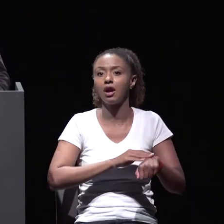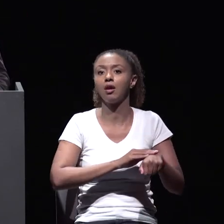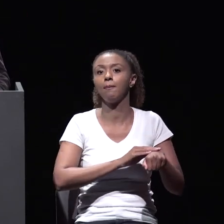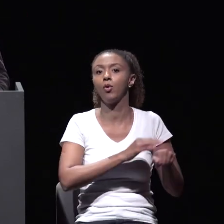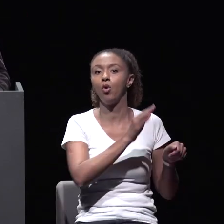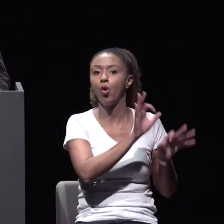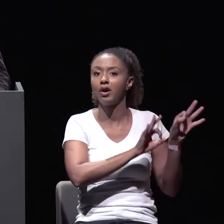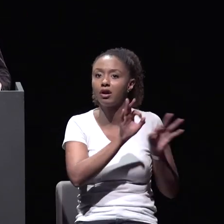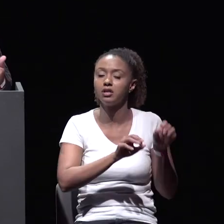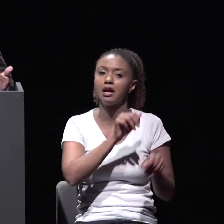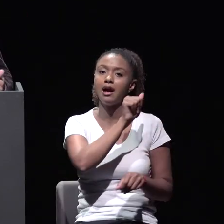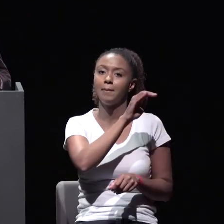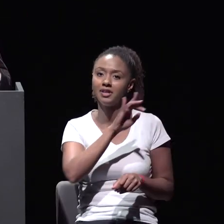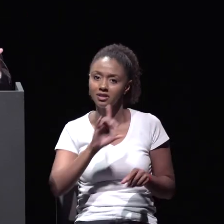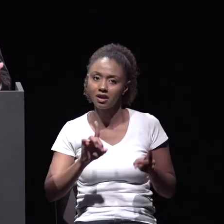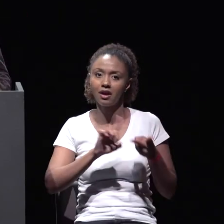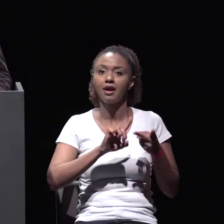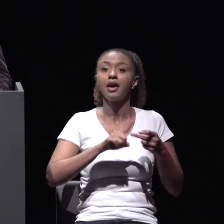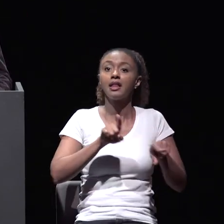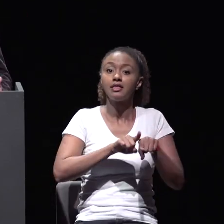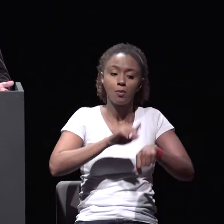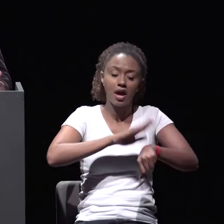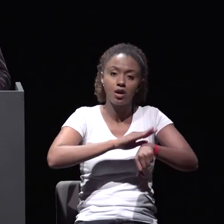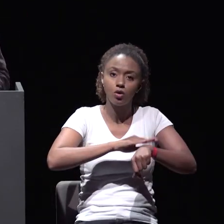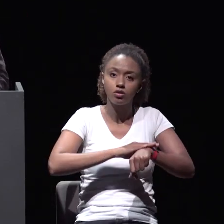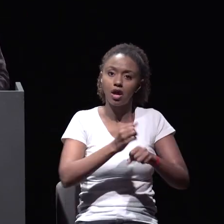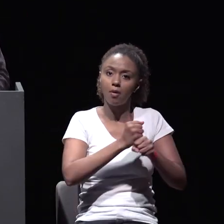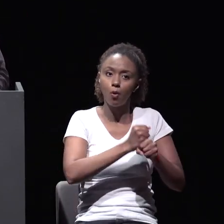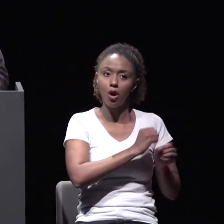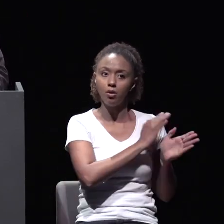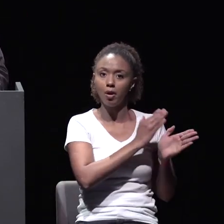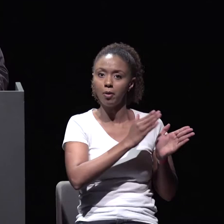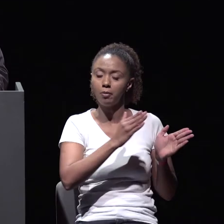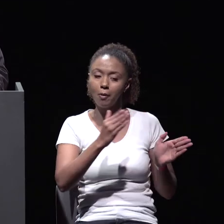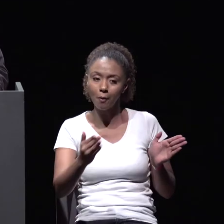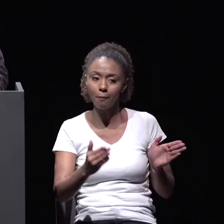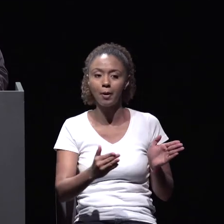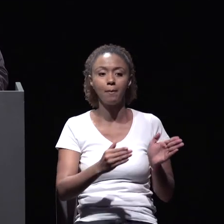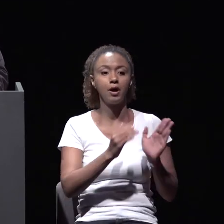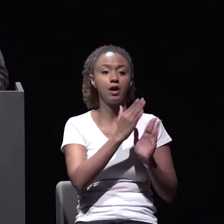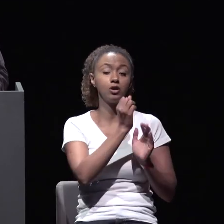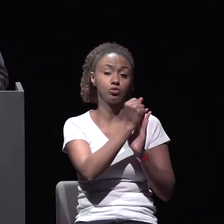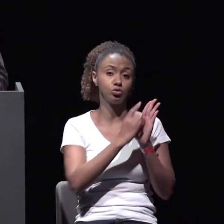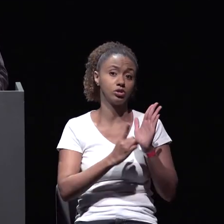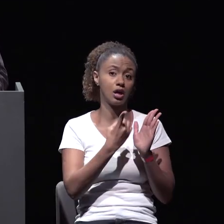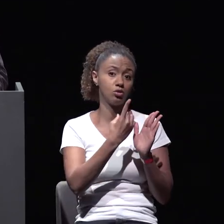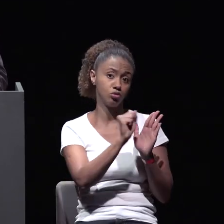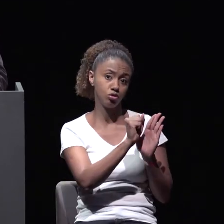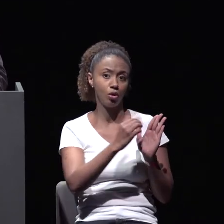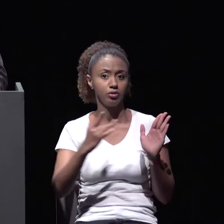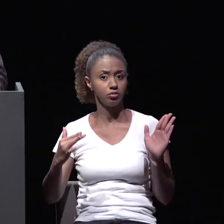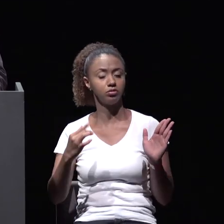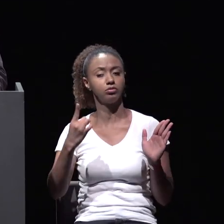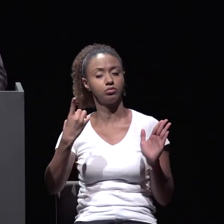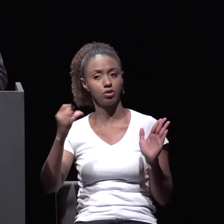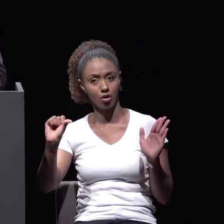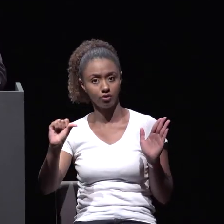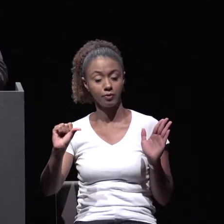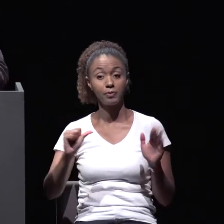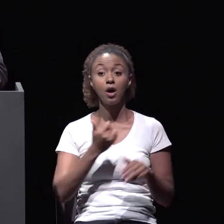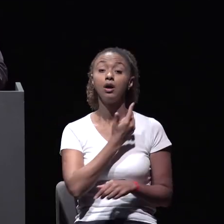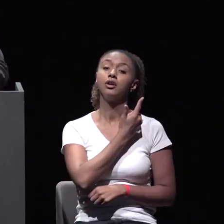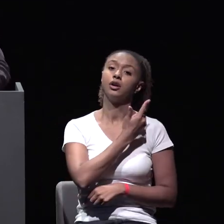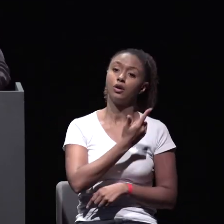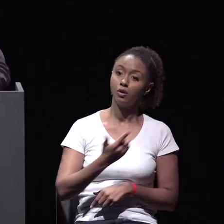também cronológica desses artistas que atuaram em minas gerais entre os séculos 18 e 19 um outro problema é que o